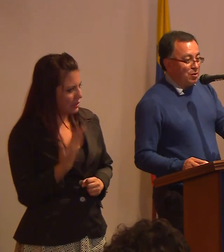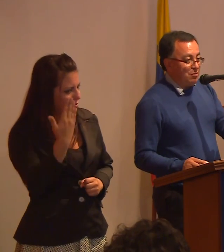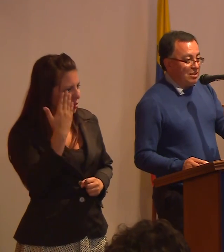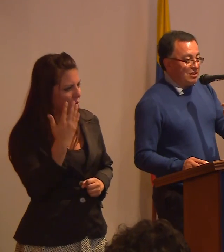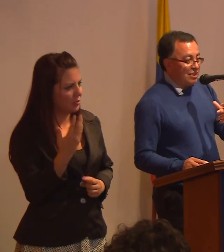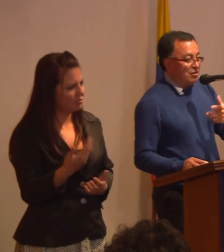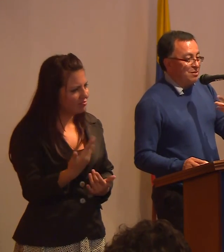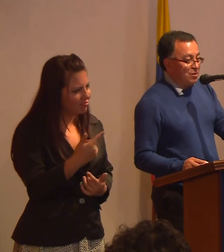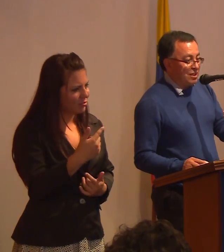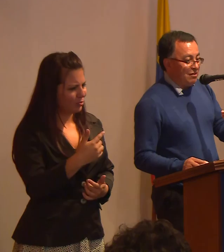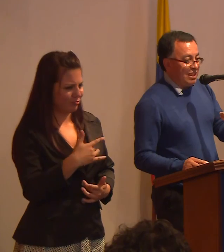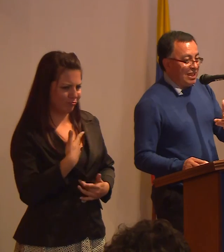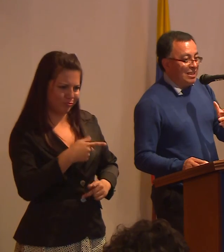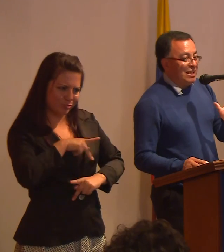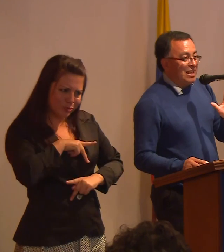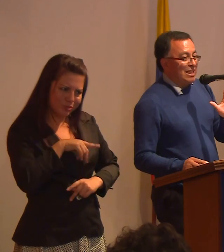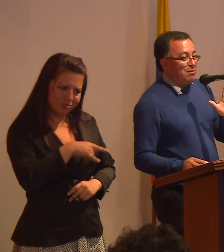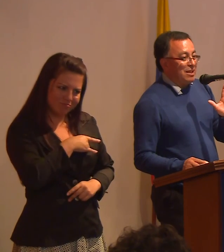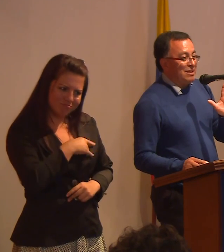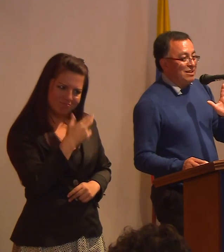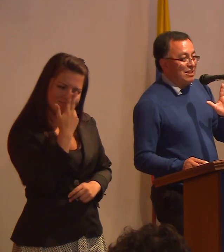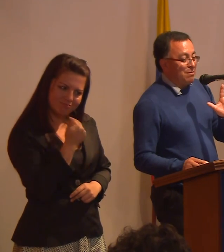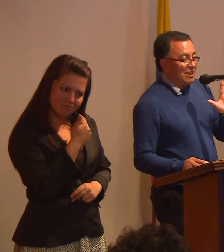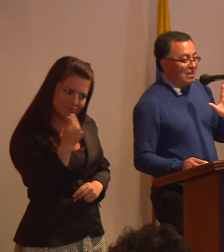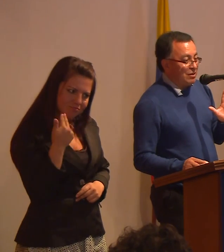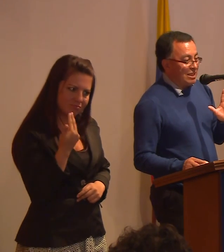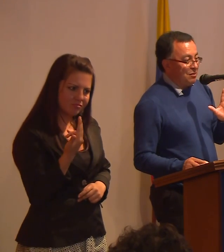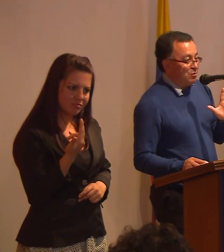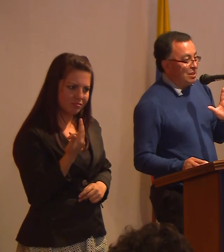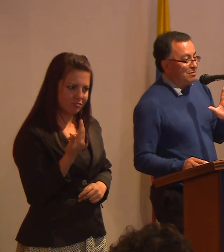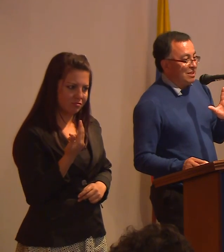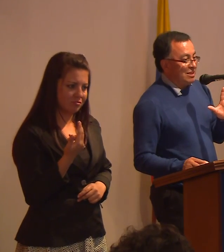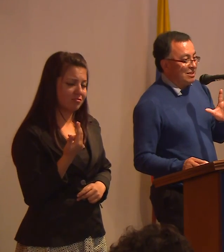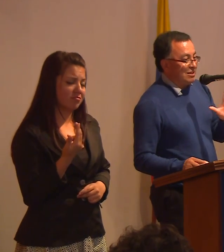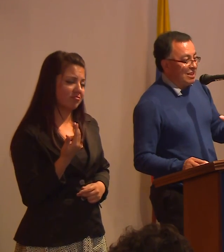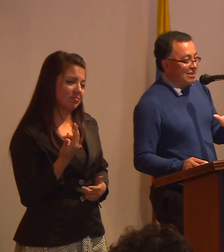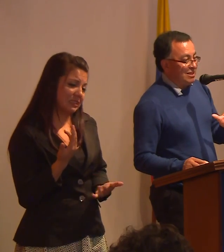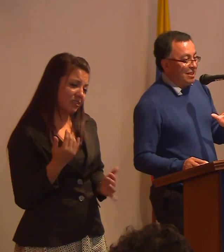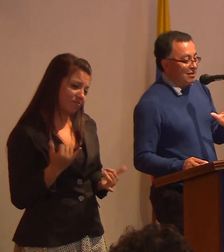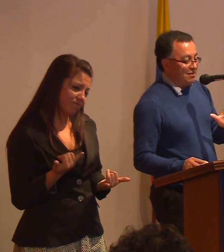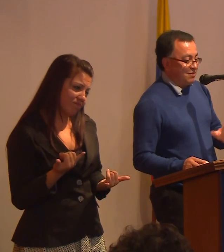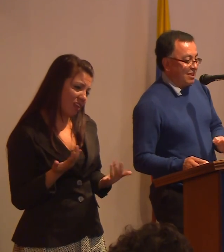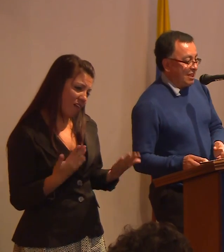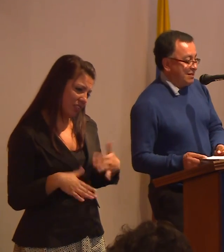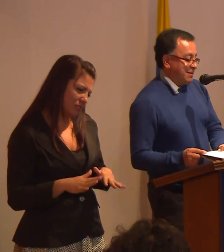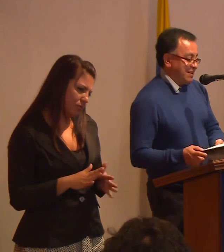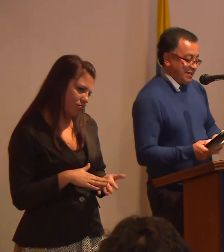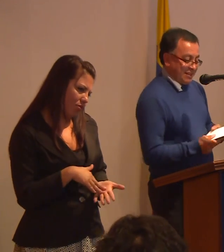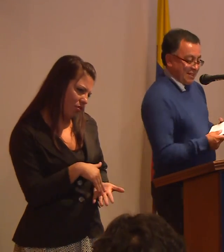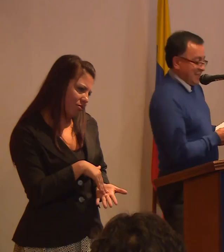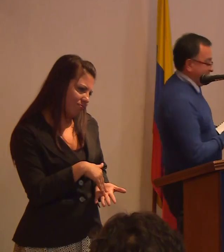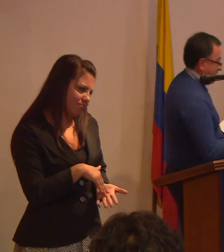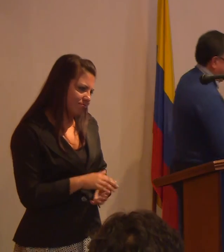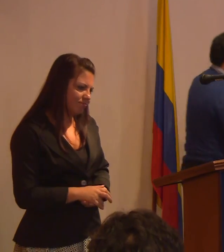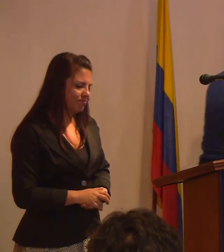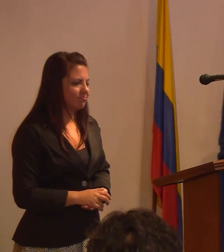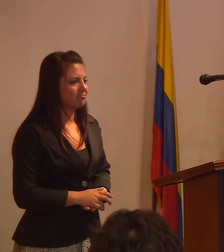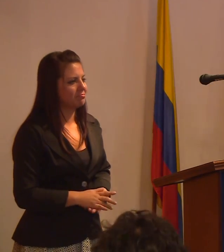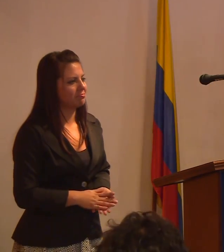ese compromiso, esa corresponsabilidad que también de parte nuestra muchas veces es débil. Gracias.